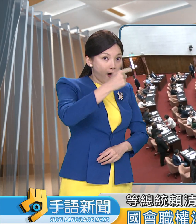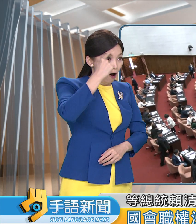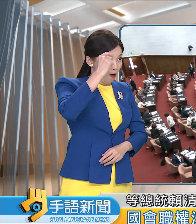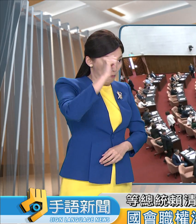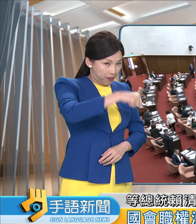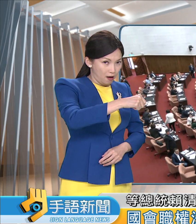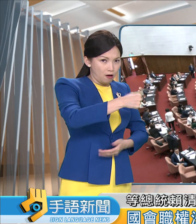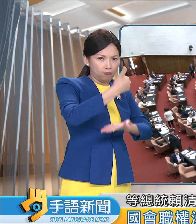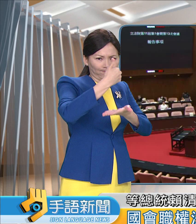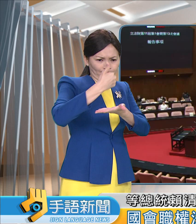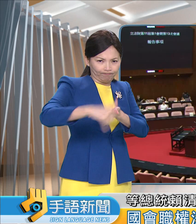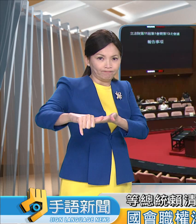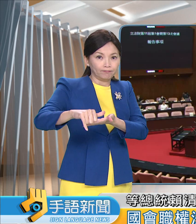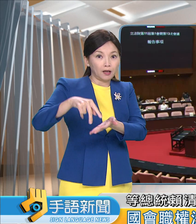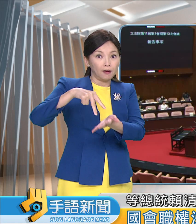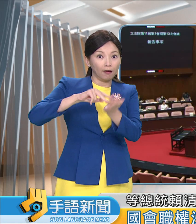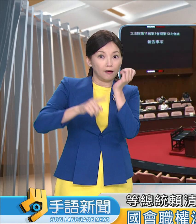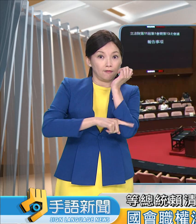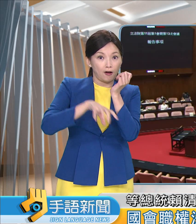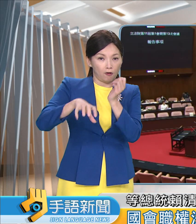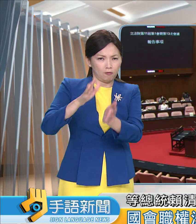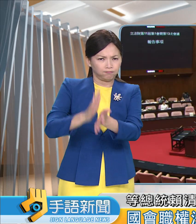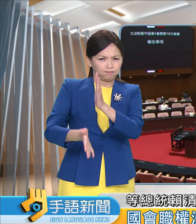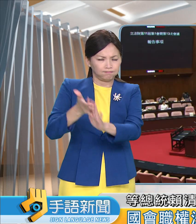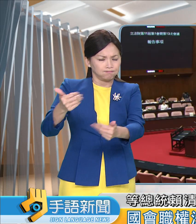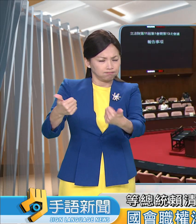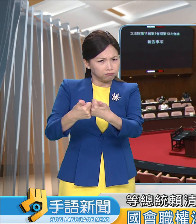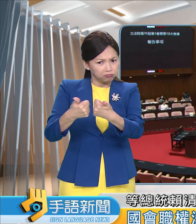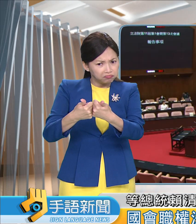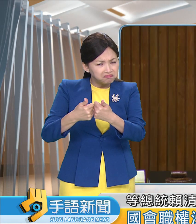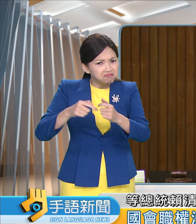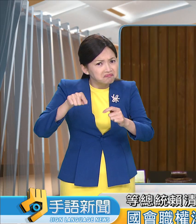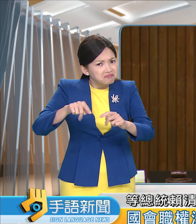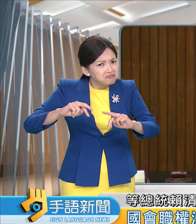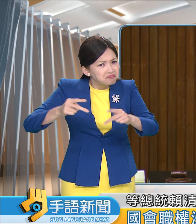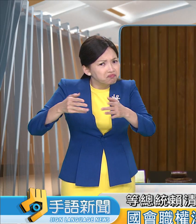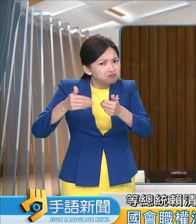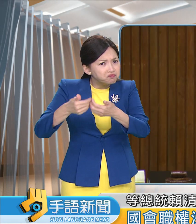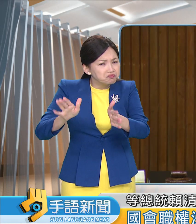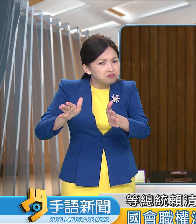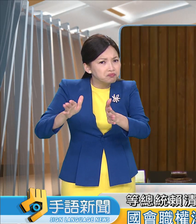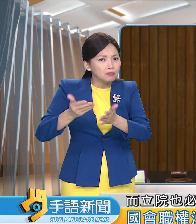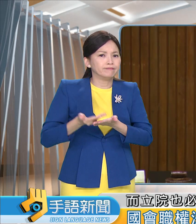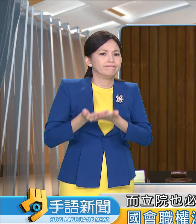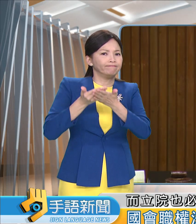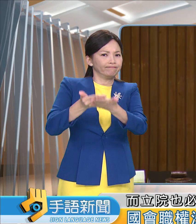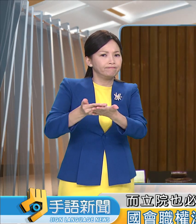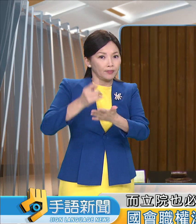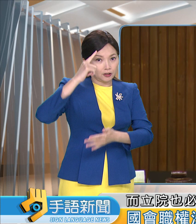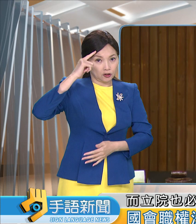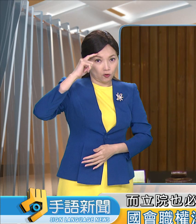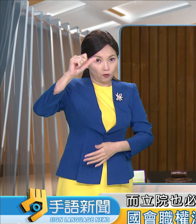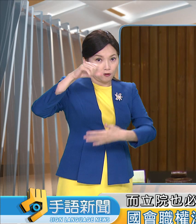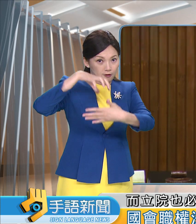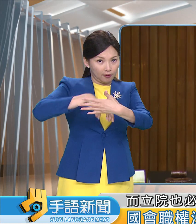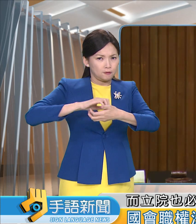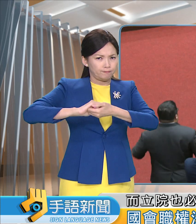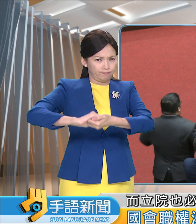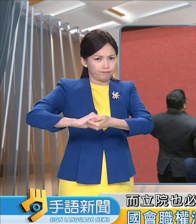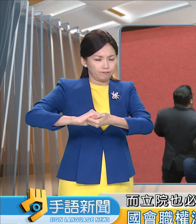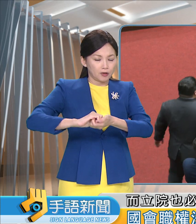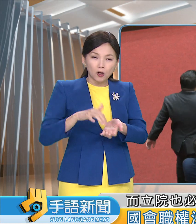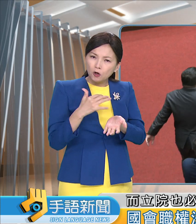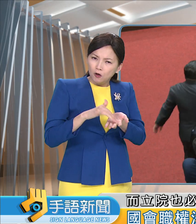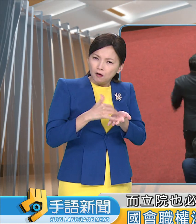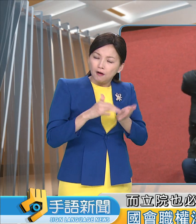核可之后，将会移请立法院来复议，而立院也必须在15天之内